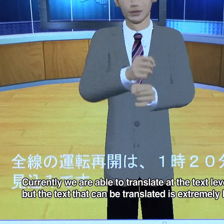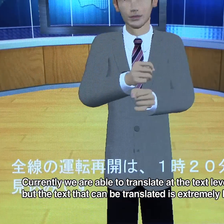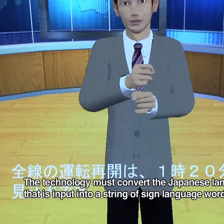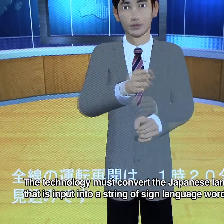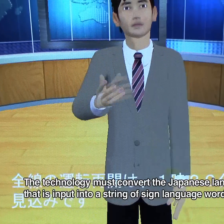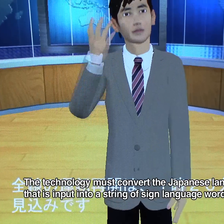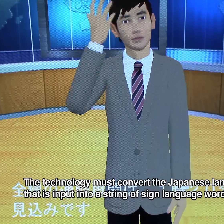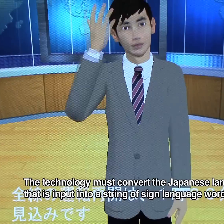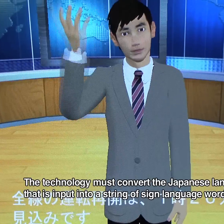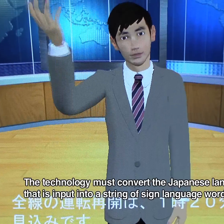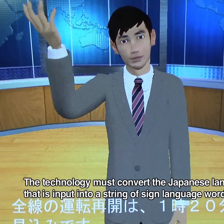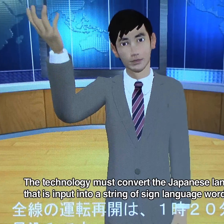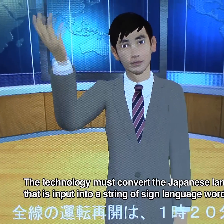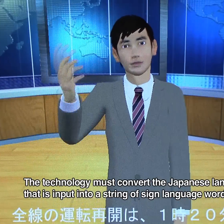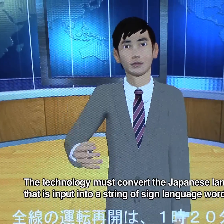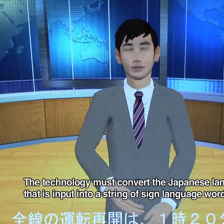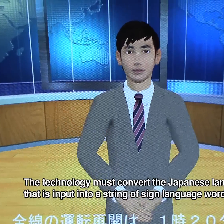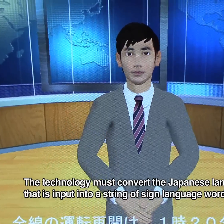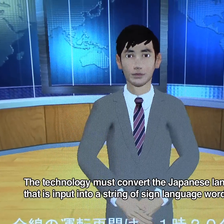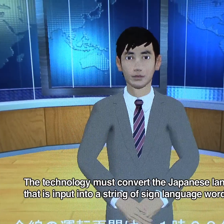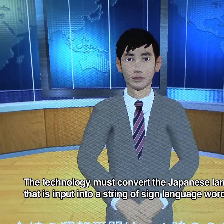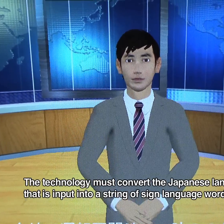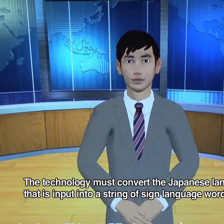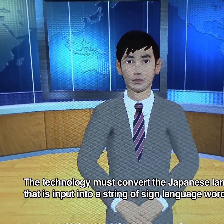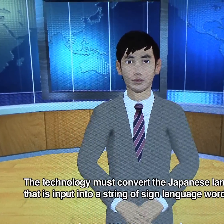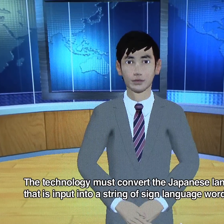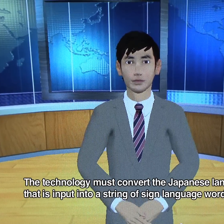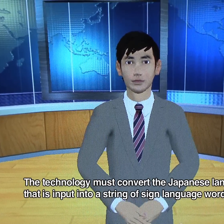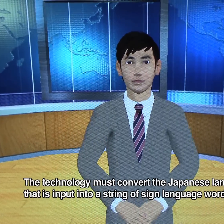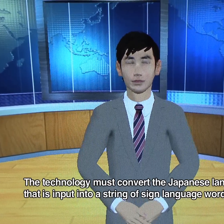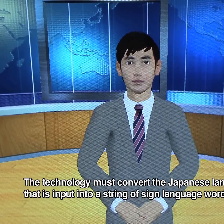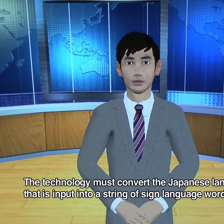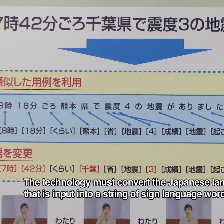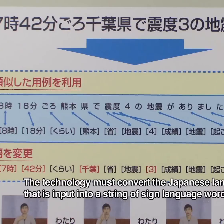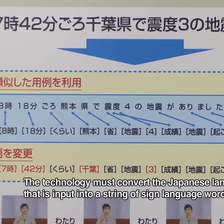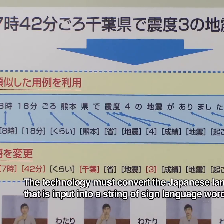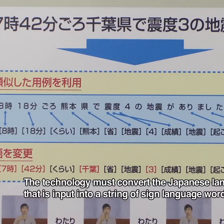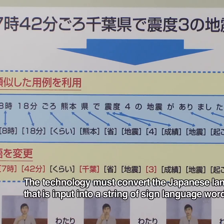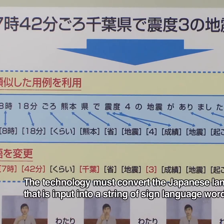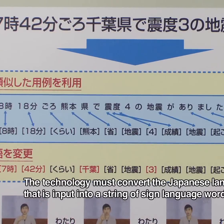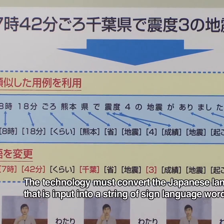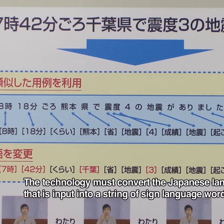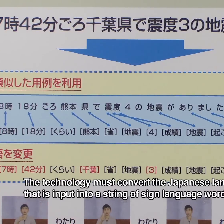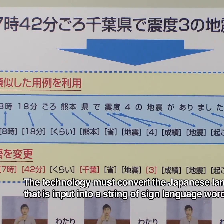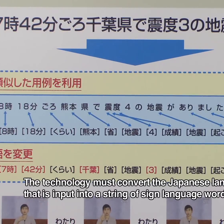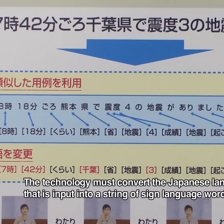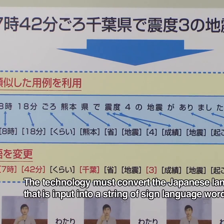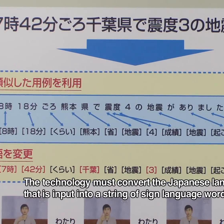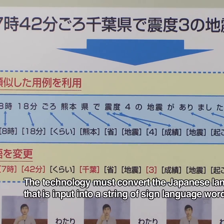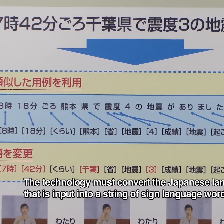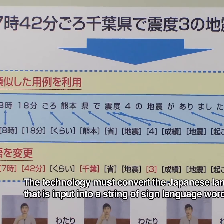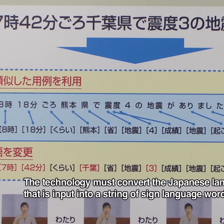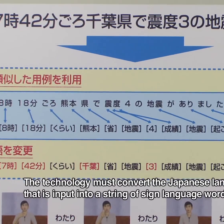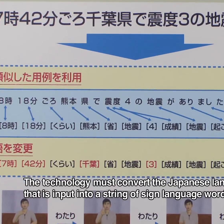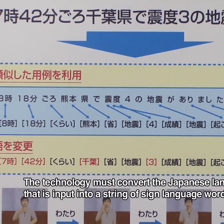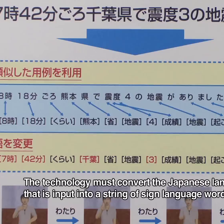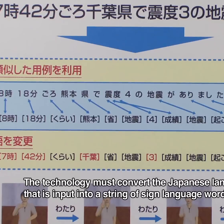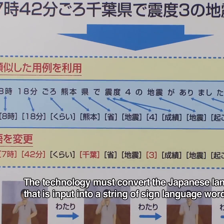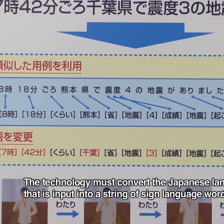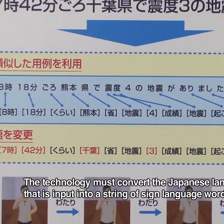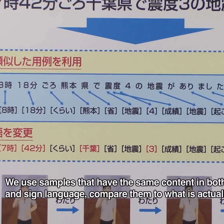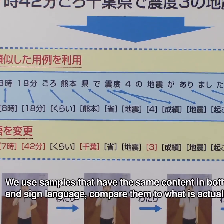れたものです技術としましてはまず入力しました日本語を手話の単語列に置き換えるということをしなければなりません